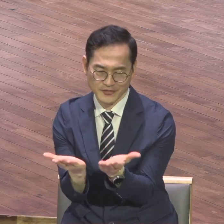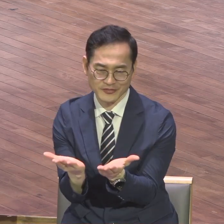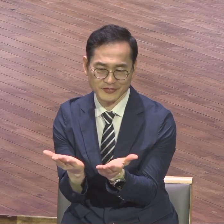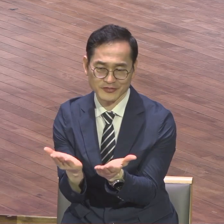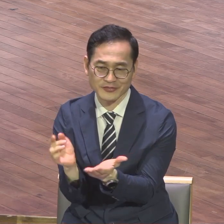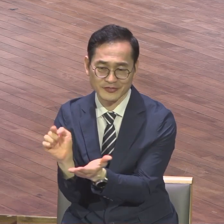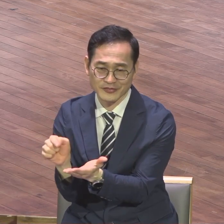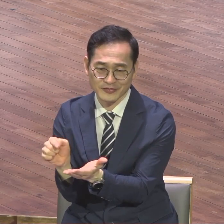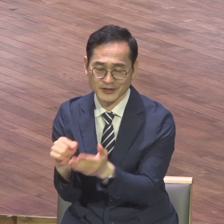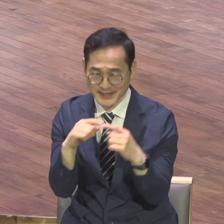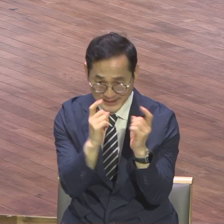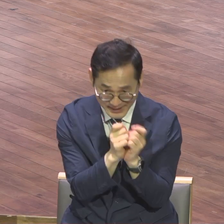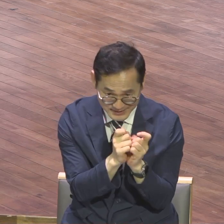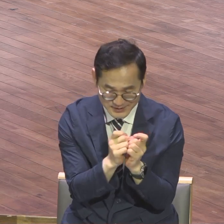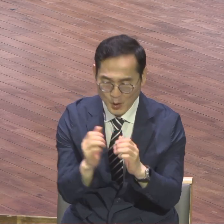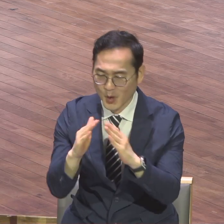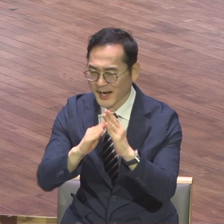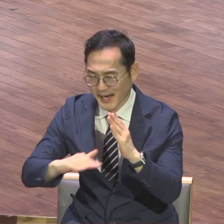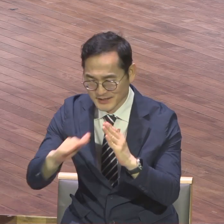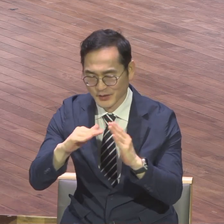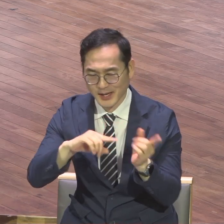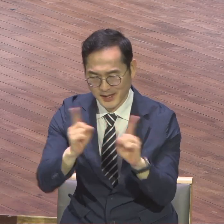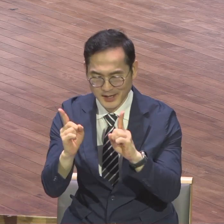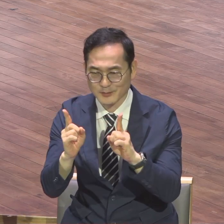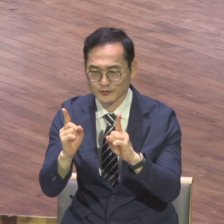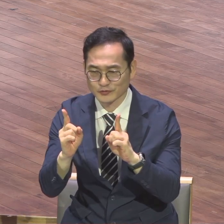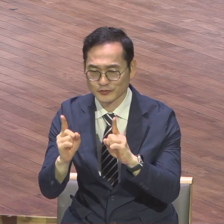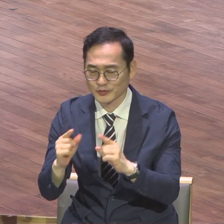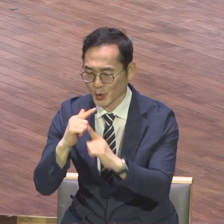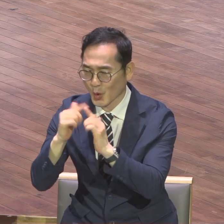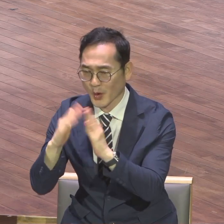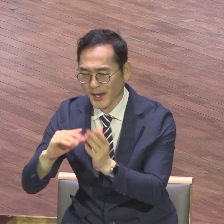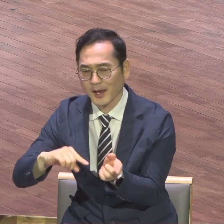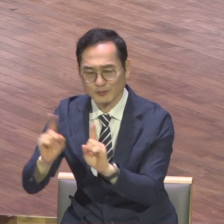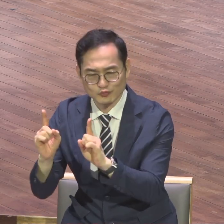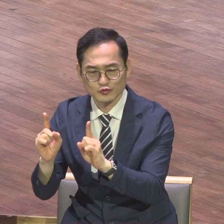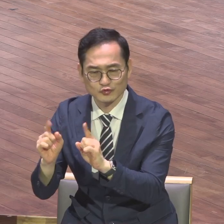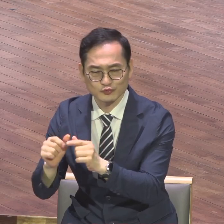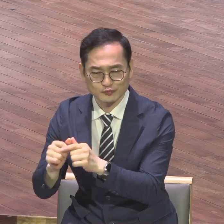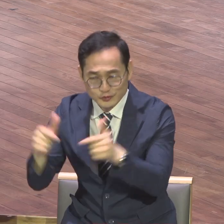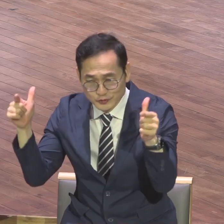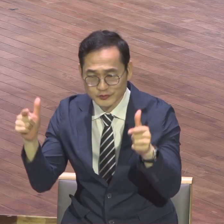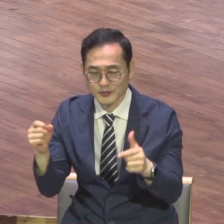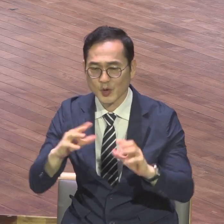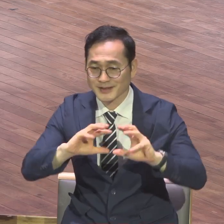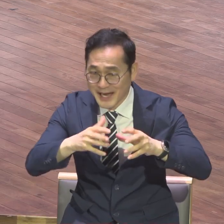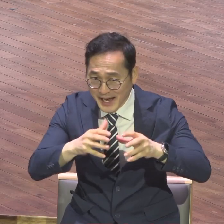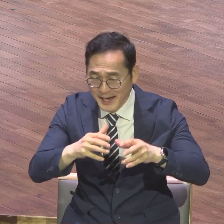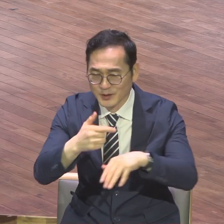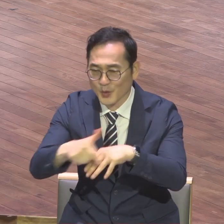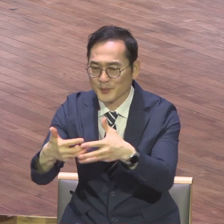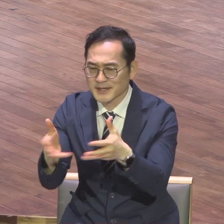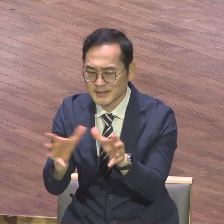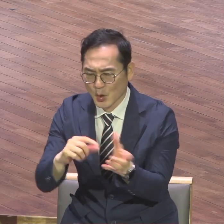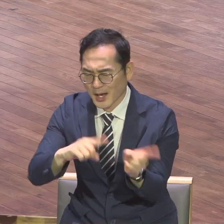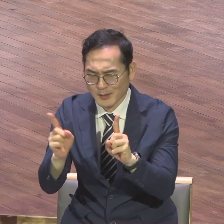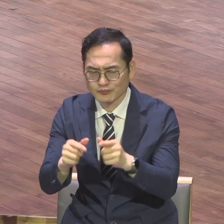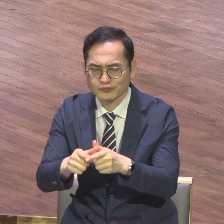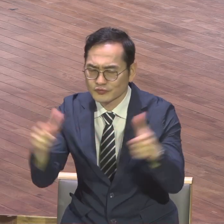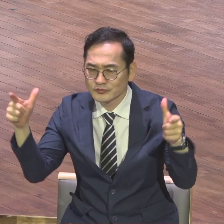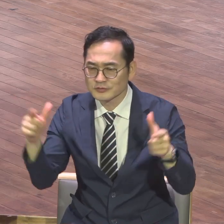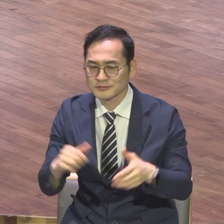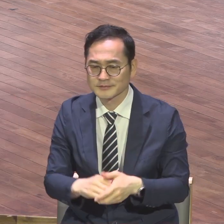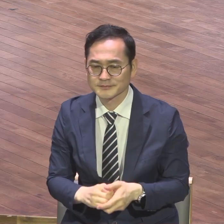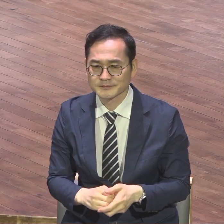개인과 가정의 부흥, 또 교회의 부흥, 나라와 민족의 부흥,